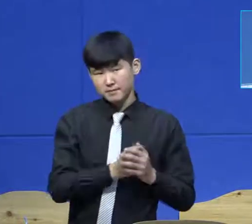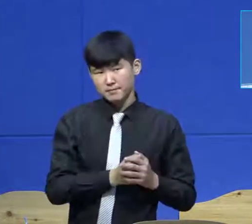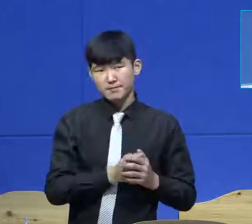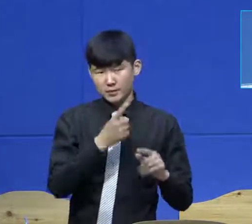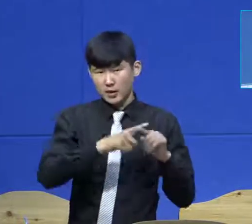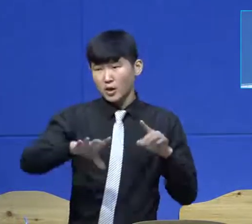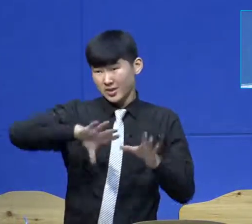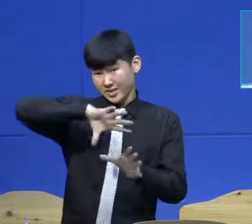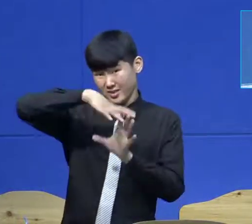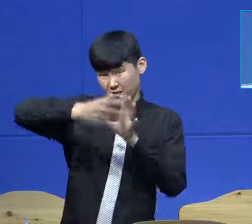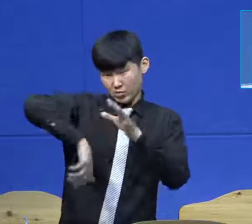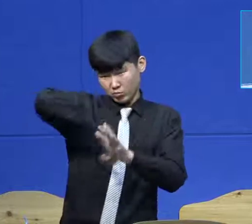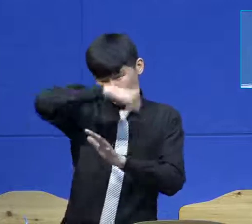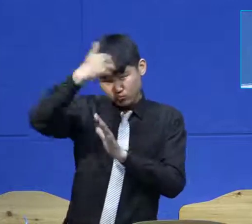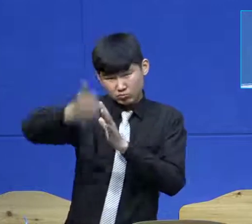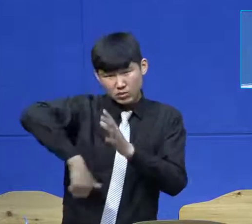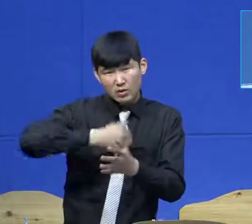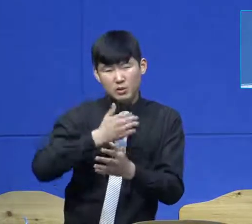Мөн бүх дэлхийд дахинд